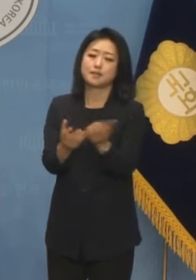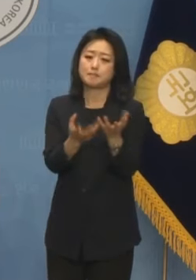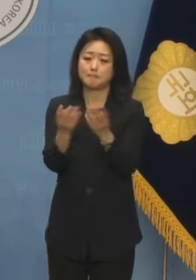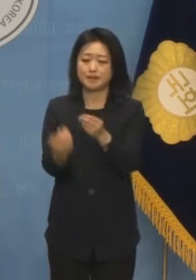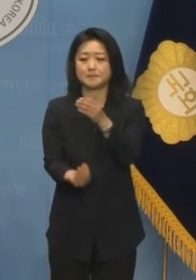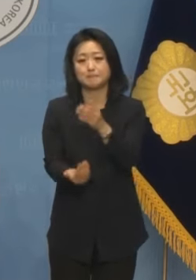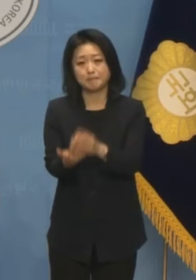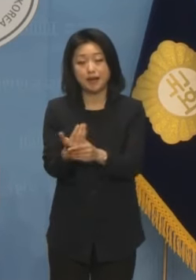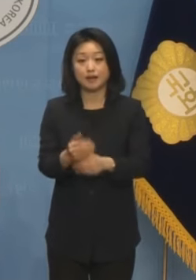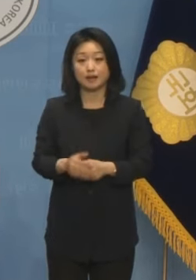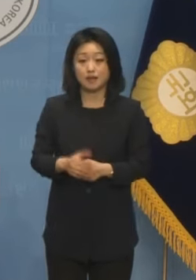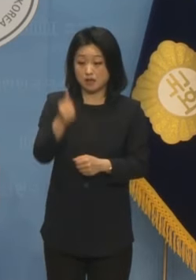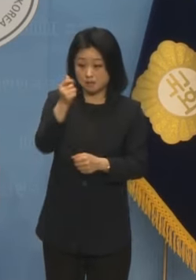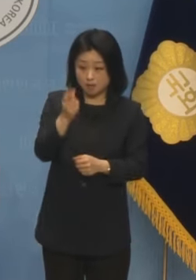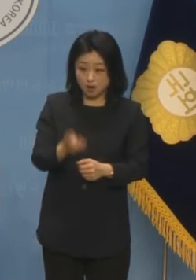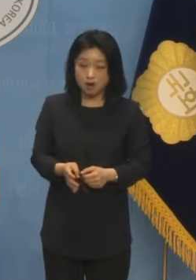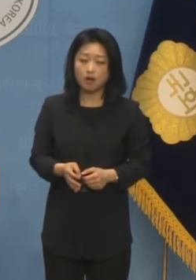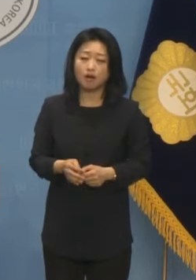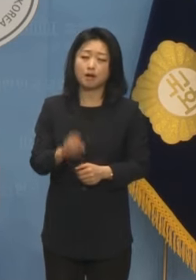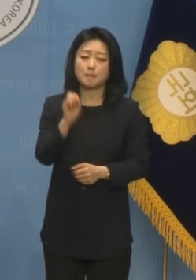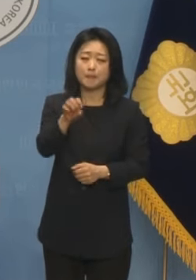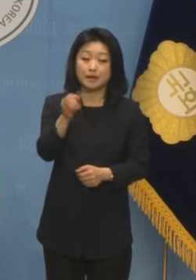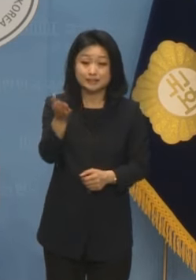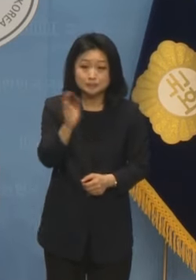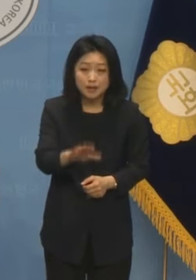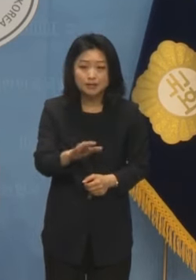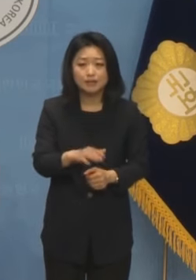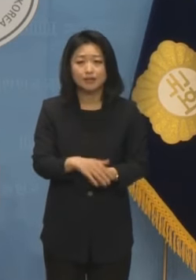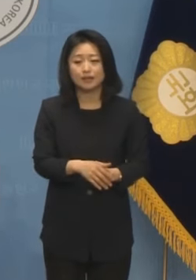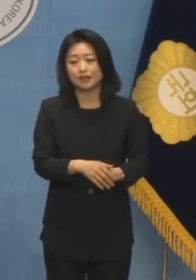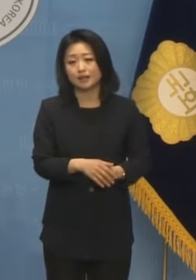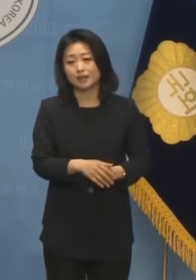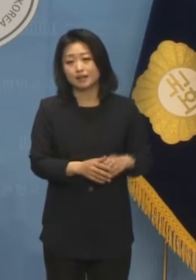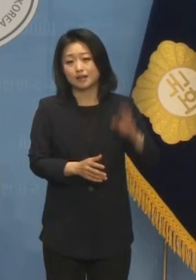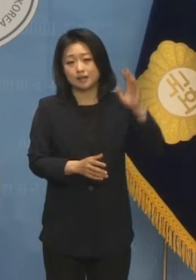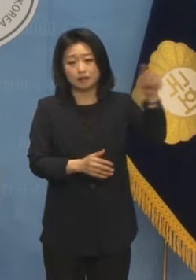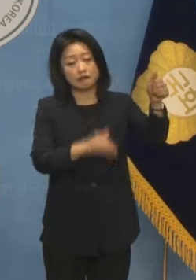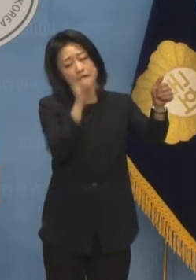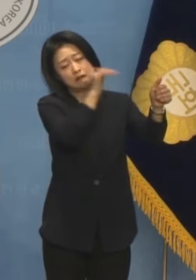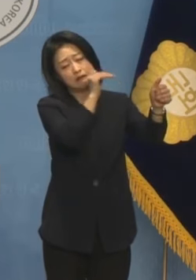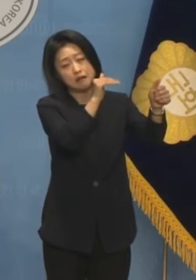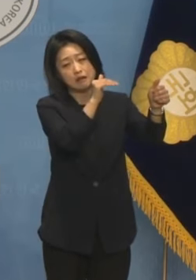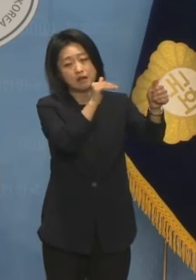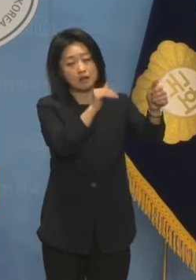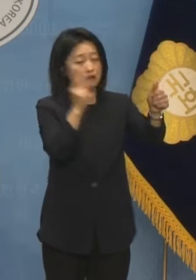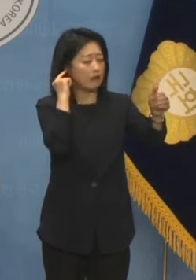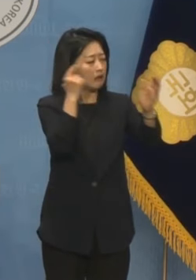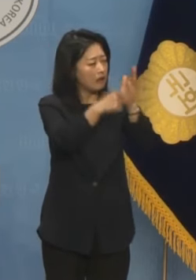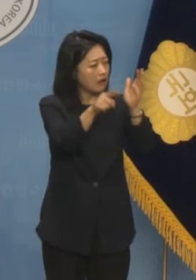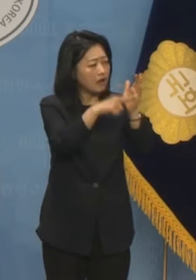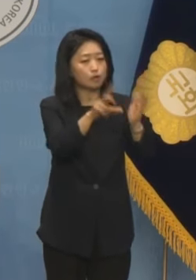정말 여러 번 외쳤지만 듣지 않는 이들에게 들릴 때까지 외쳐보겠습니다.